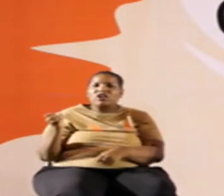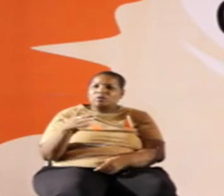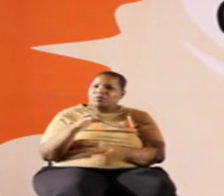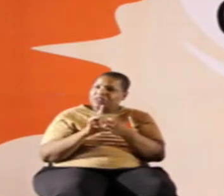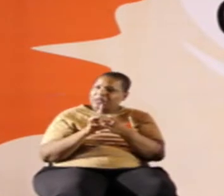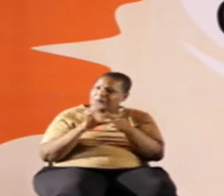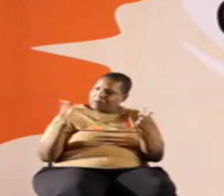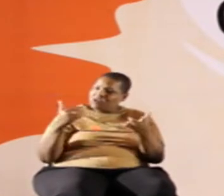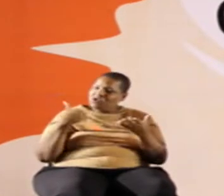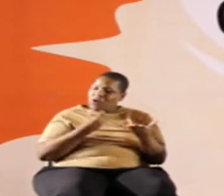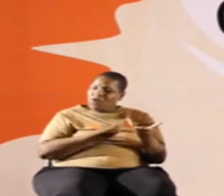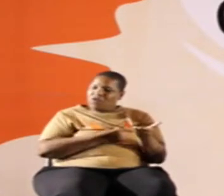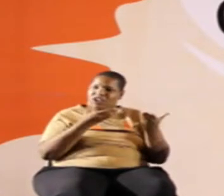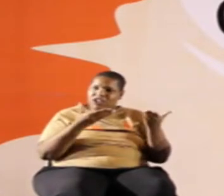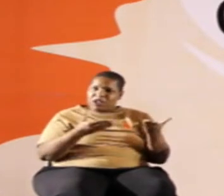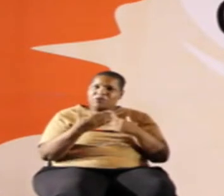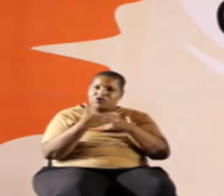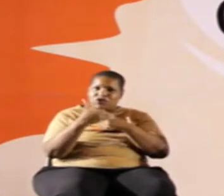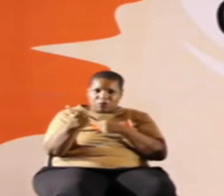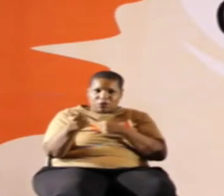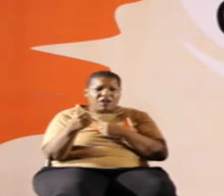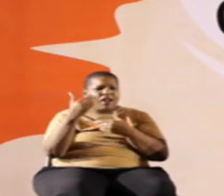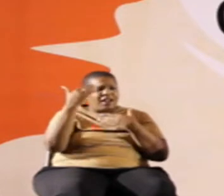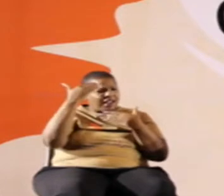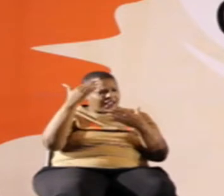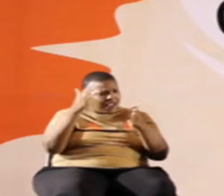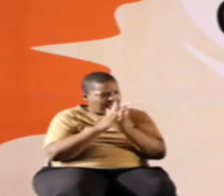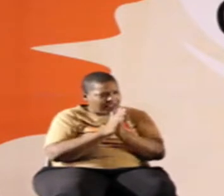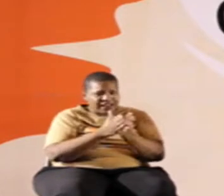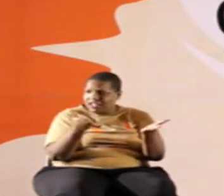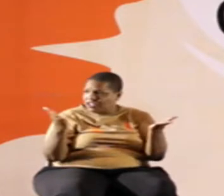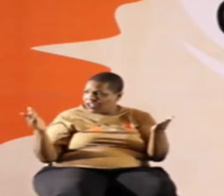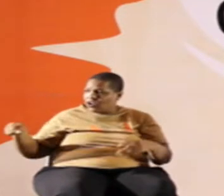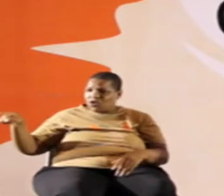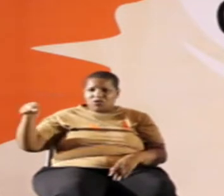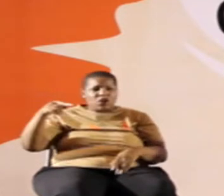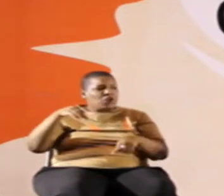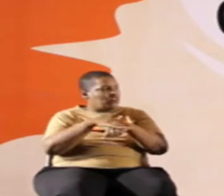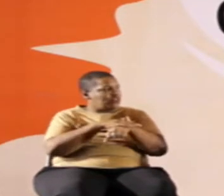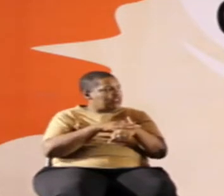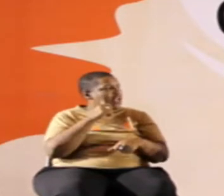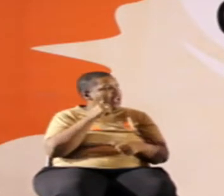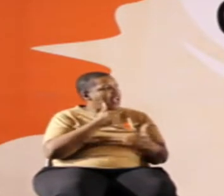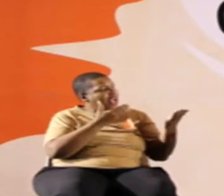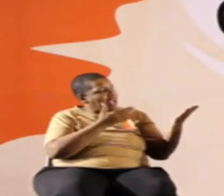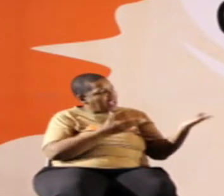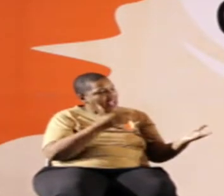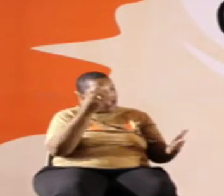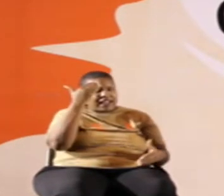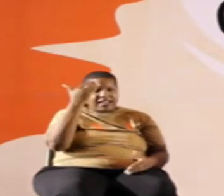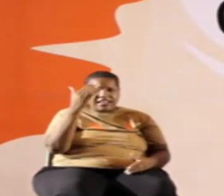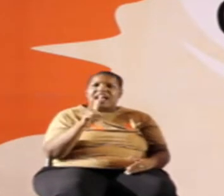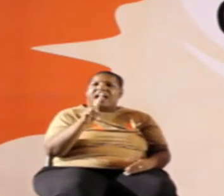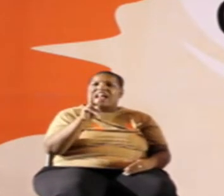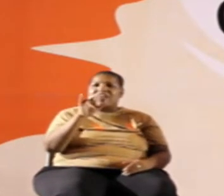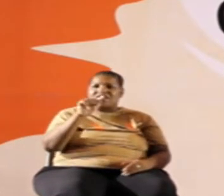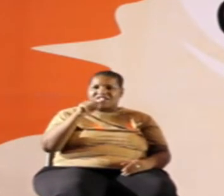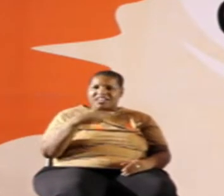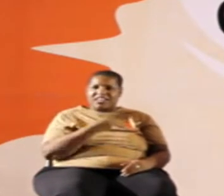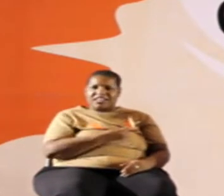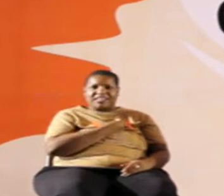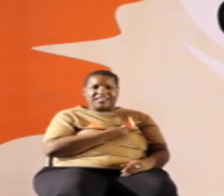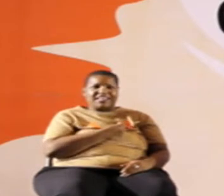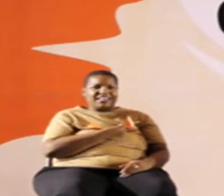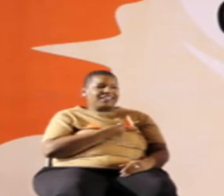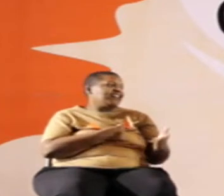permitiu vir aqui. Agradecer todo mundo que veio aqui conversar comigo. Agradecer a você, Verinha, né, que está aqui, não é?